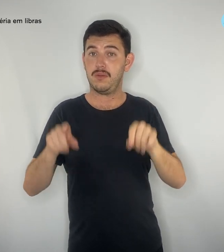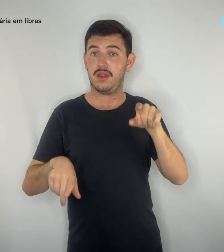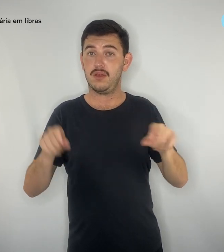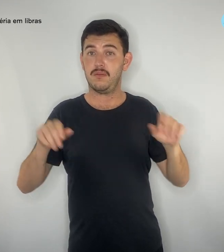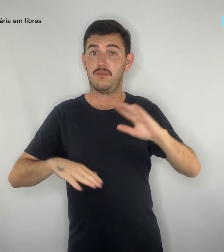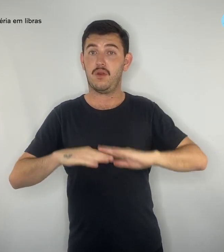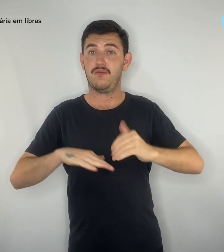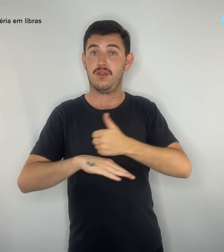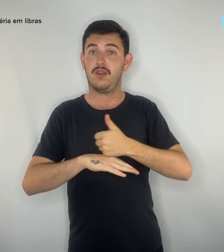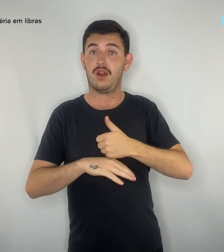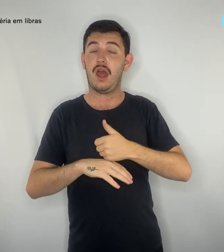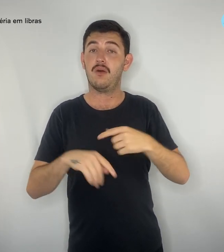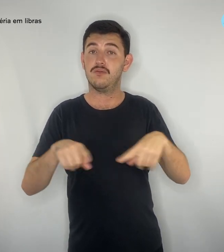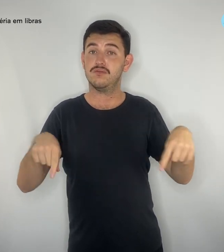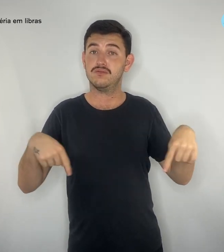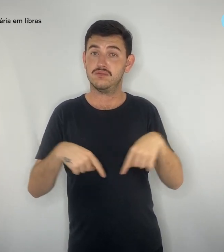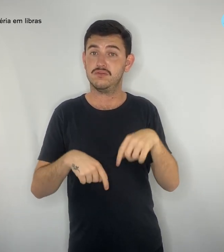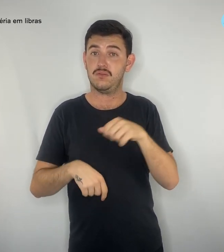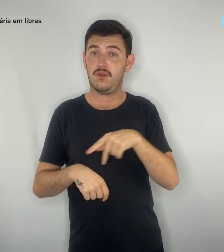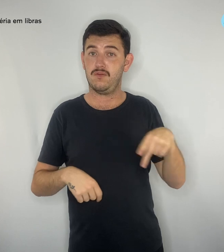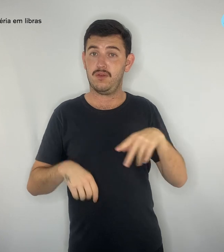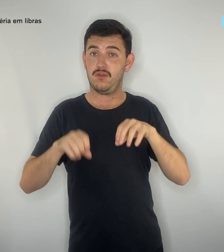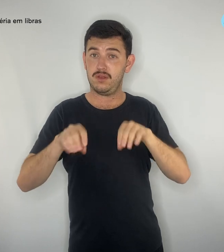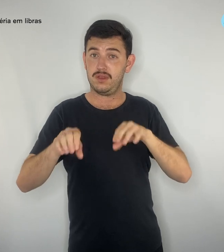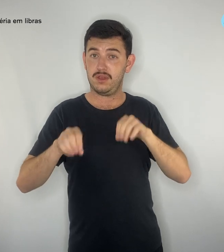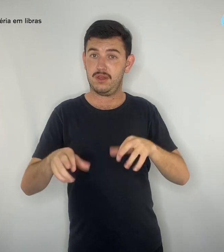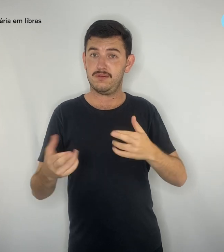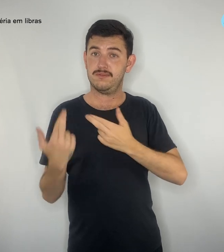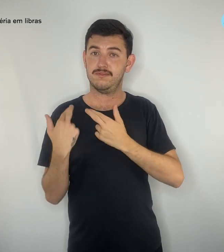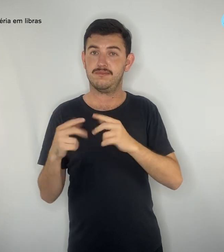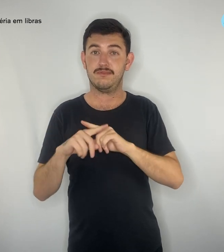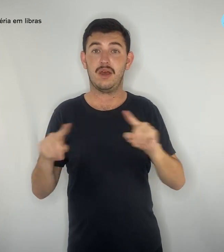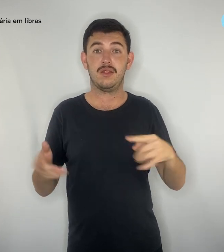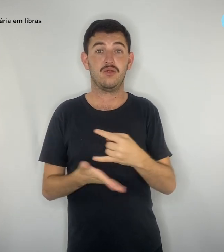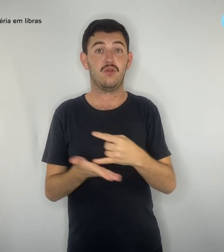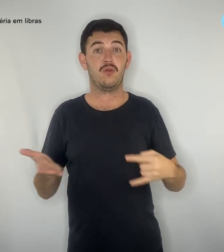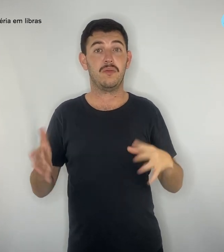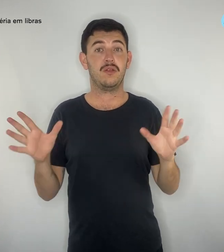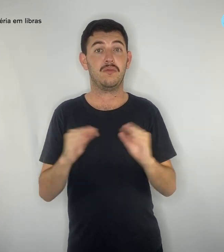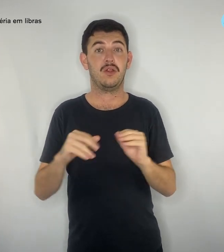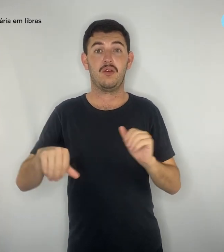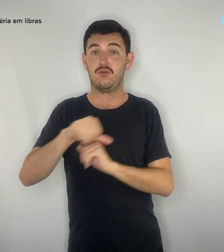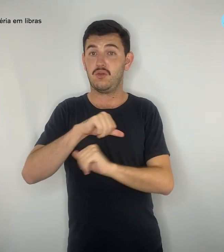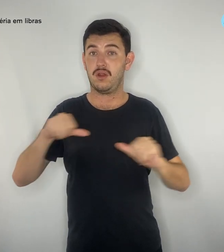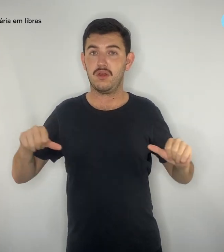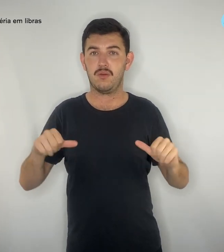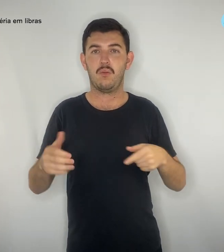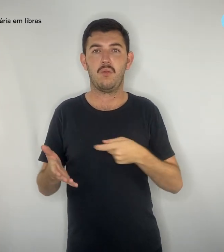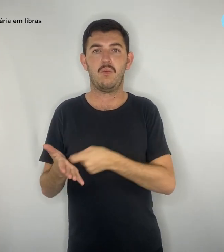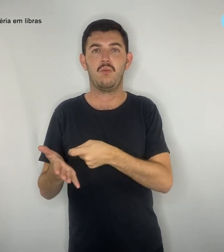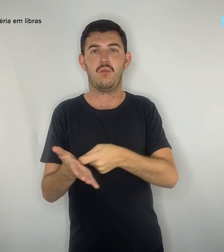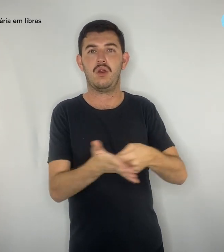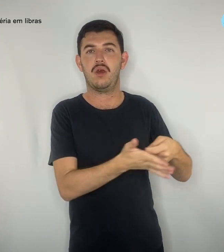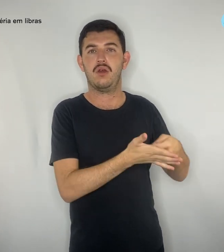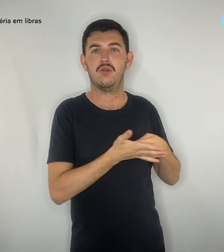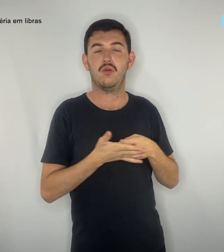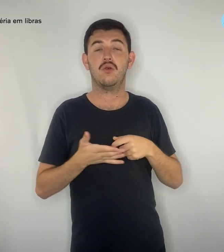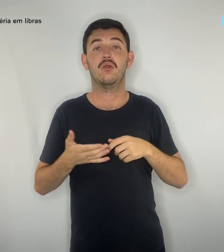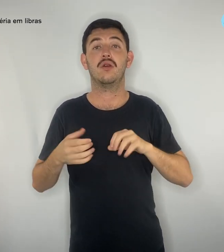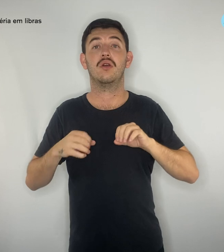aula. Com a alteração da minuta, torna-se obrigatório o ensino de todas as seguintes